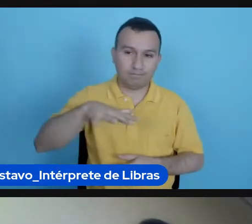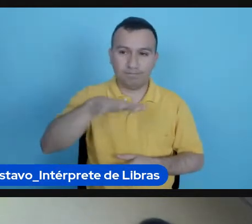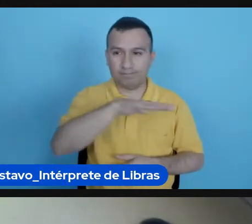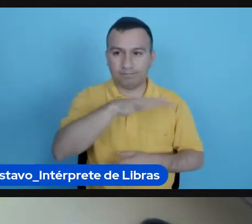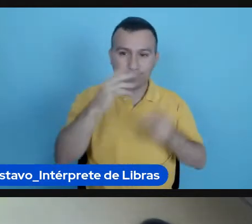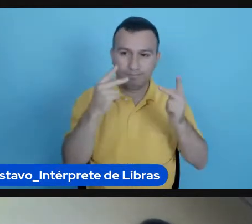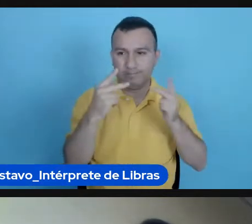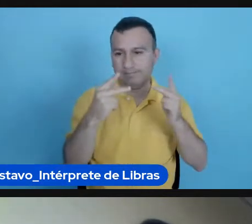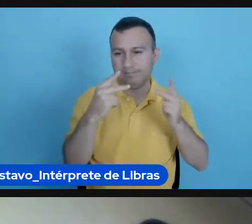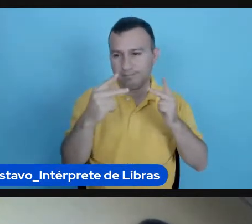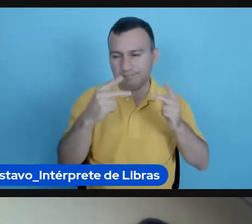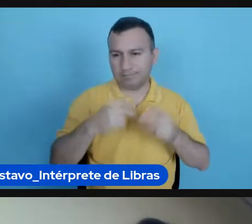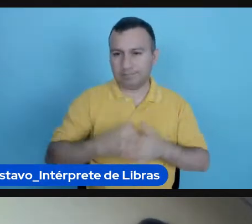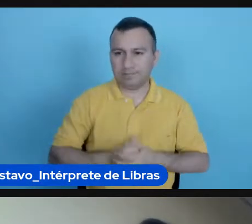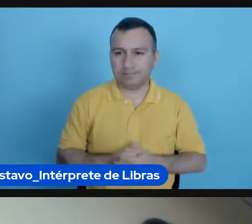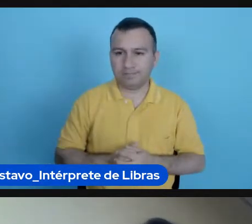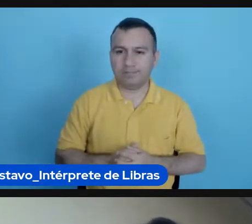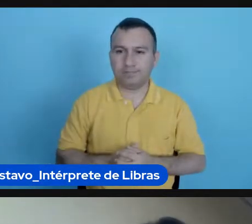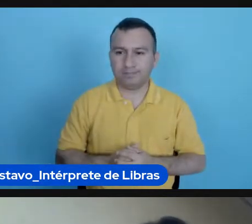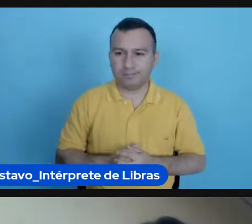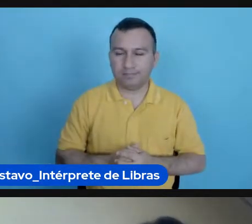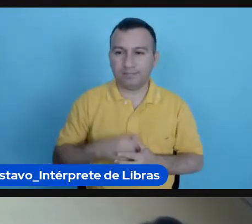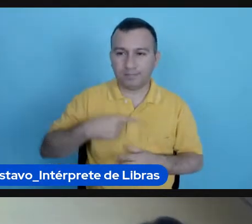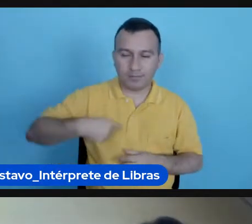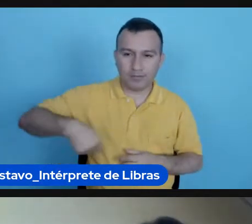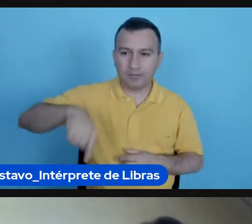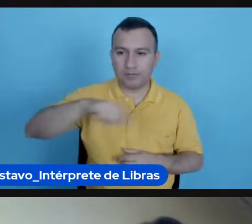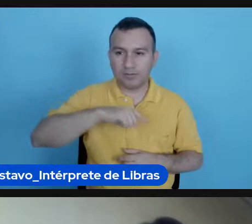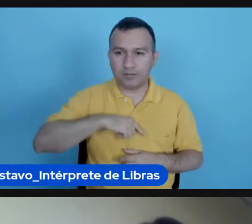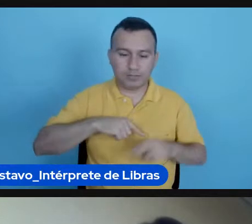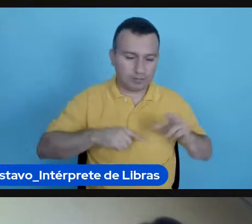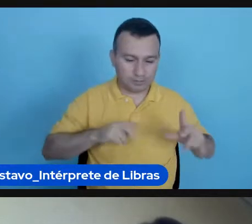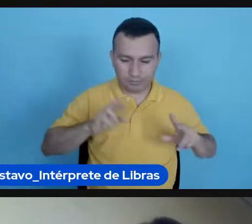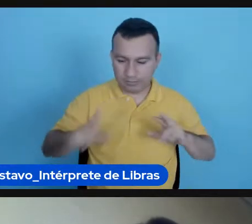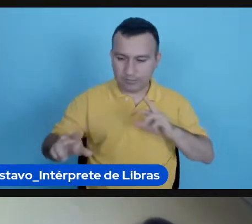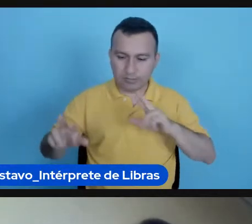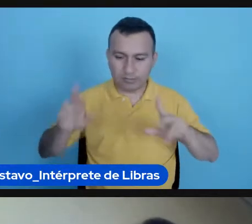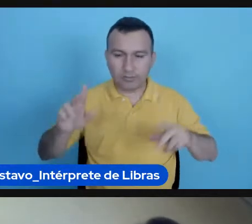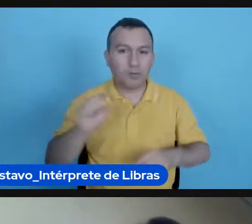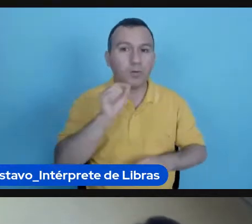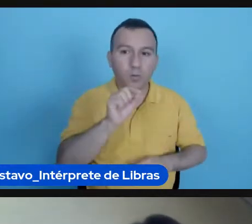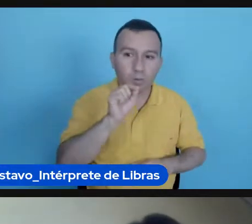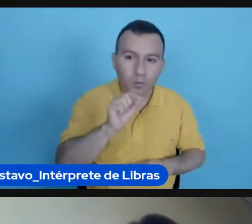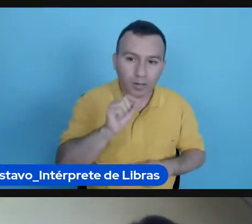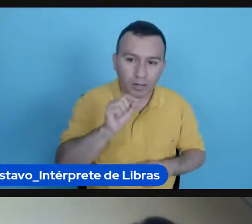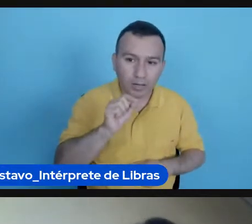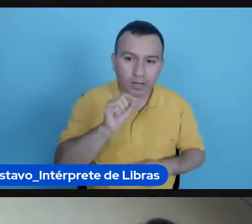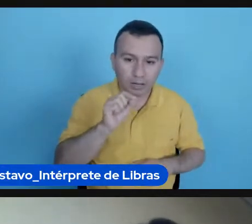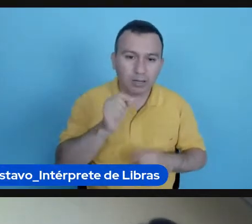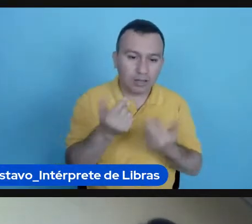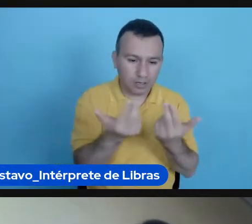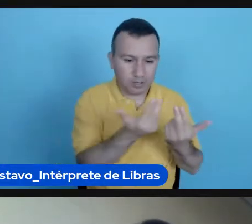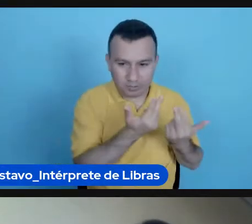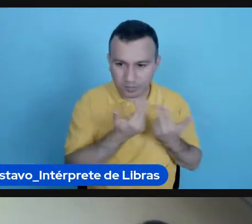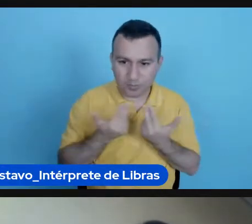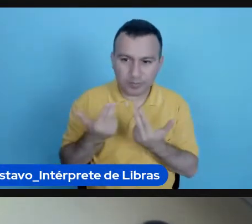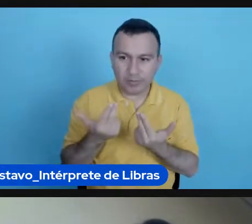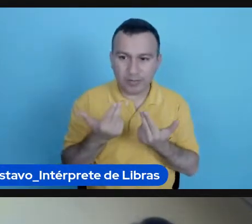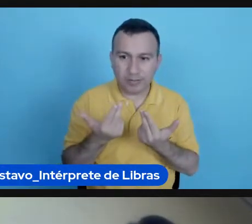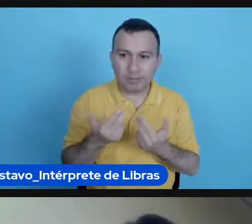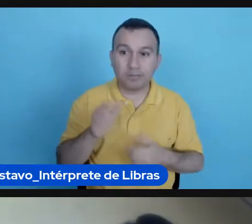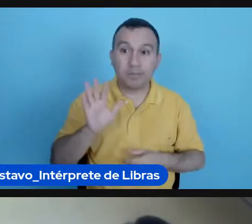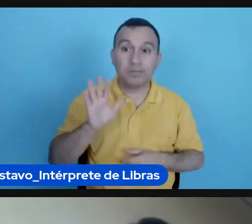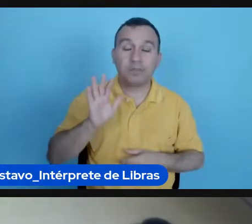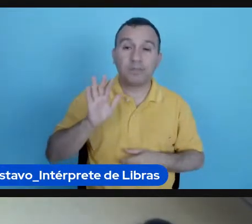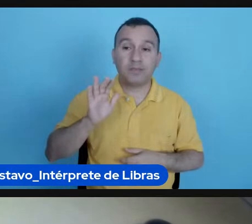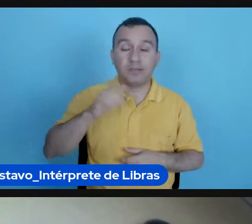nos une nas nossas diferenças e na nossa igualdade, né? Então, reconhecer que as crianças são crianças antes de ter uma